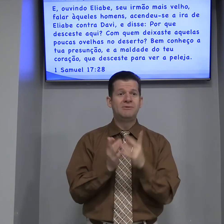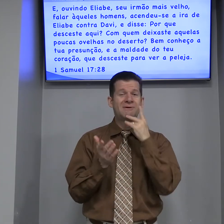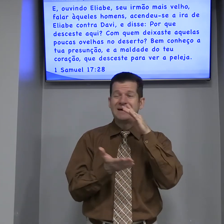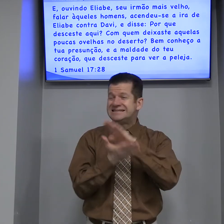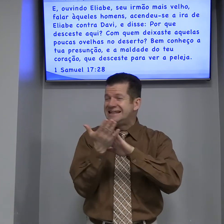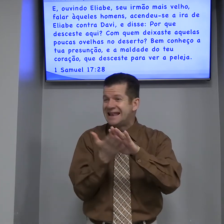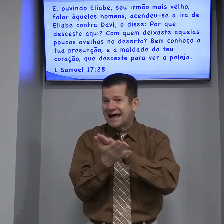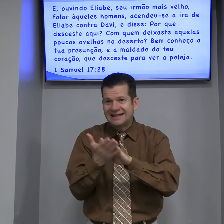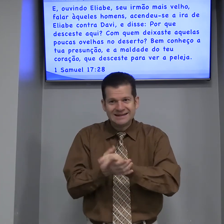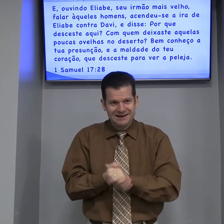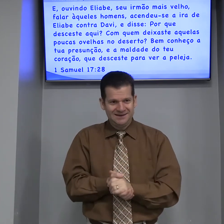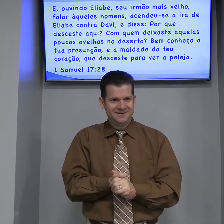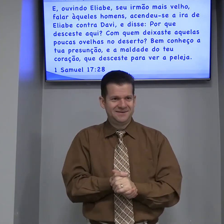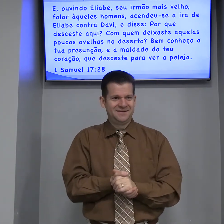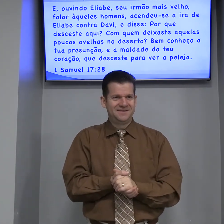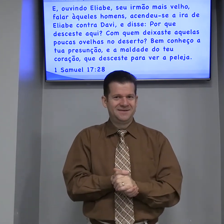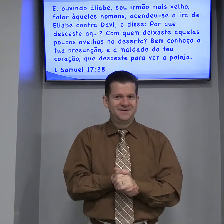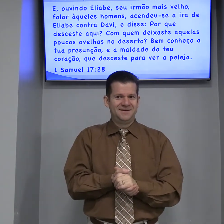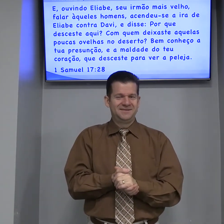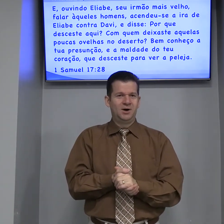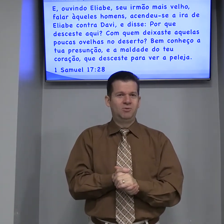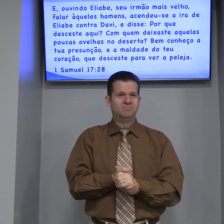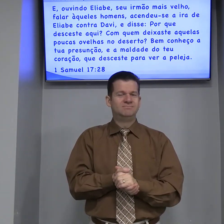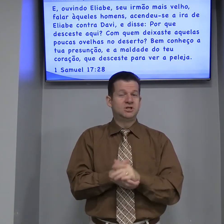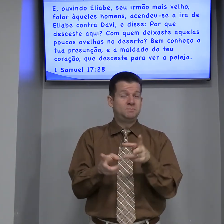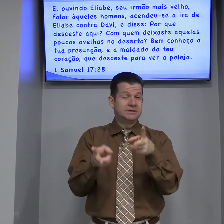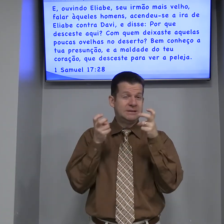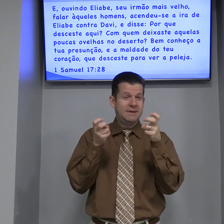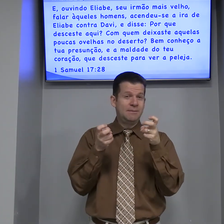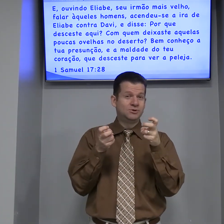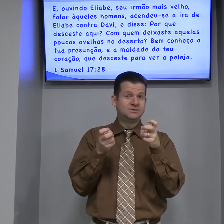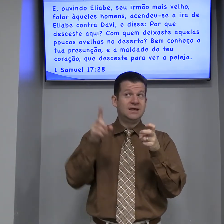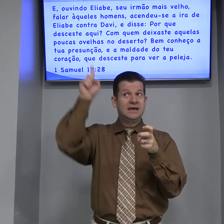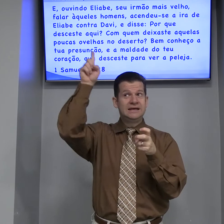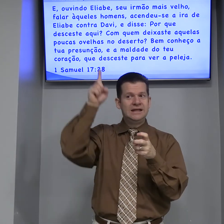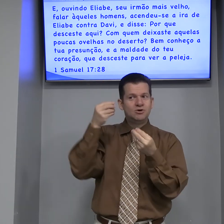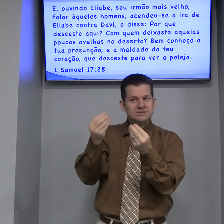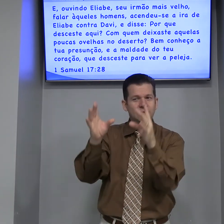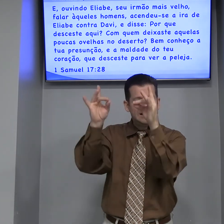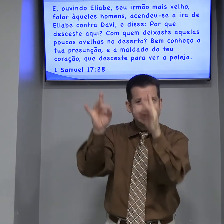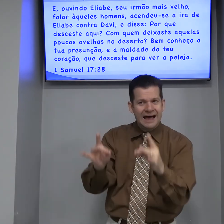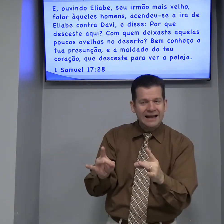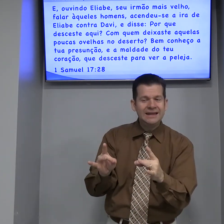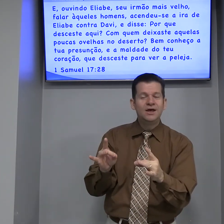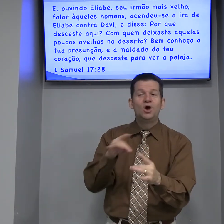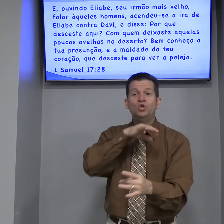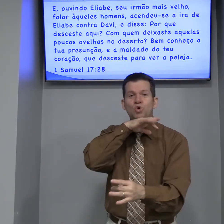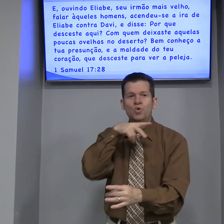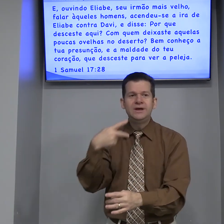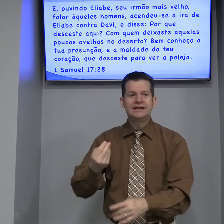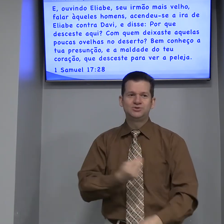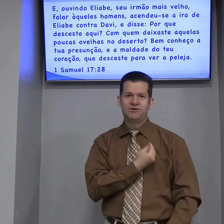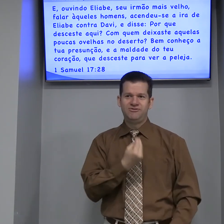fala mais nada dele. Então, nós percebemos que Deus deu detalhe do ruim da sua